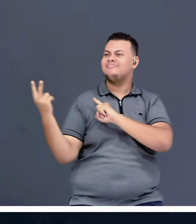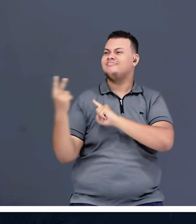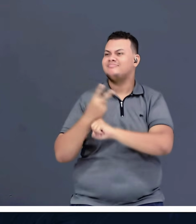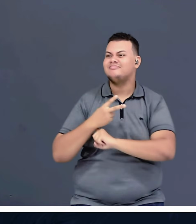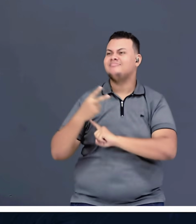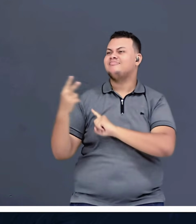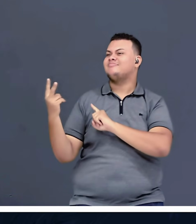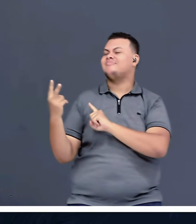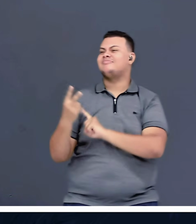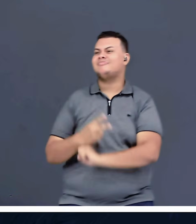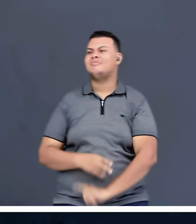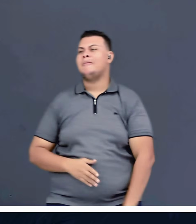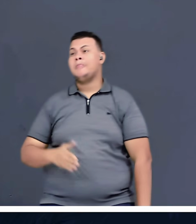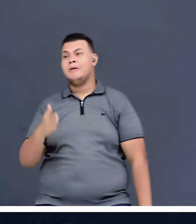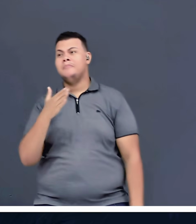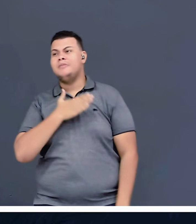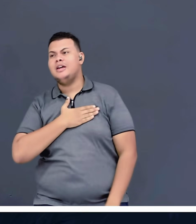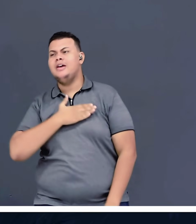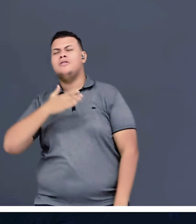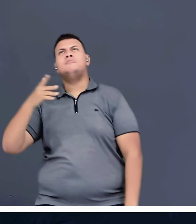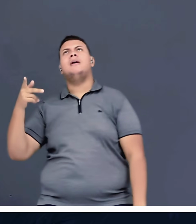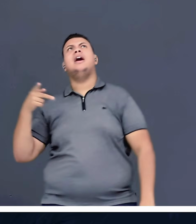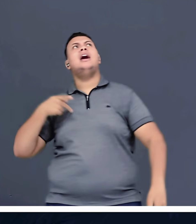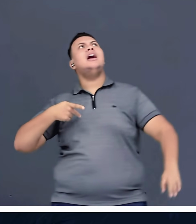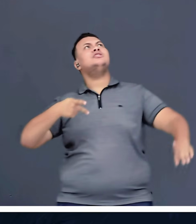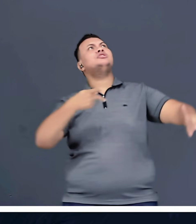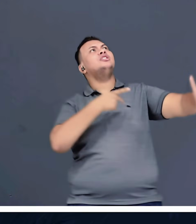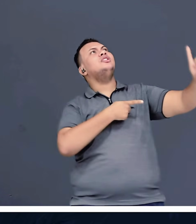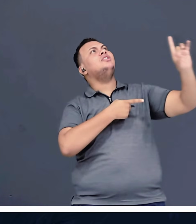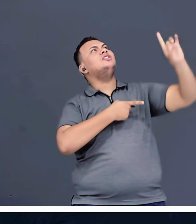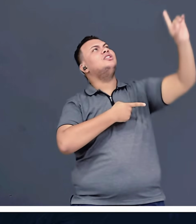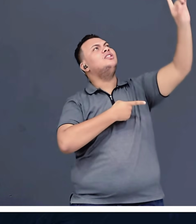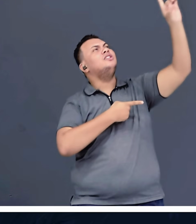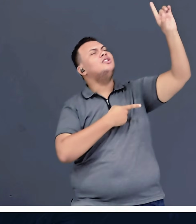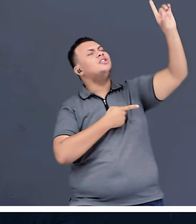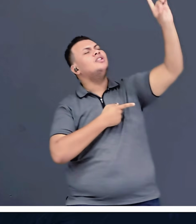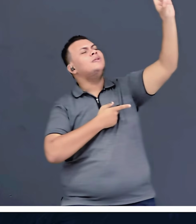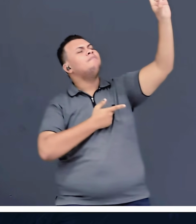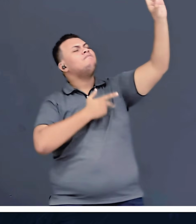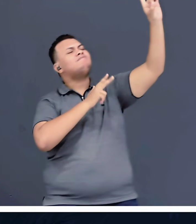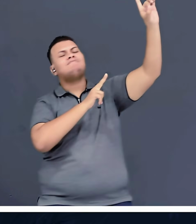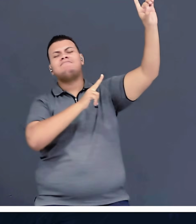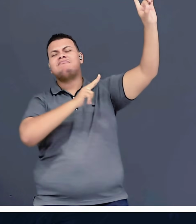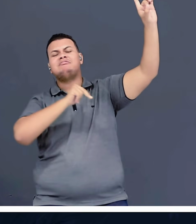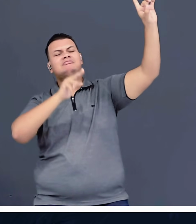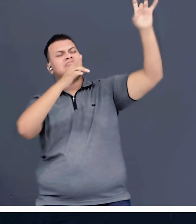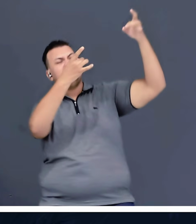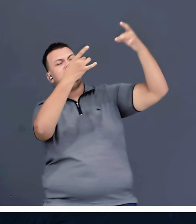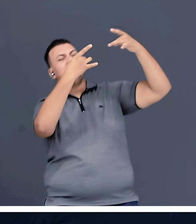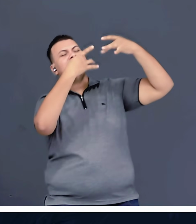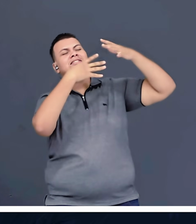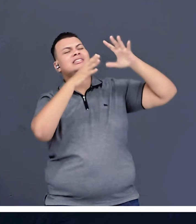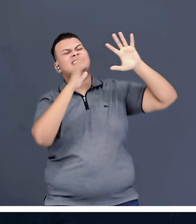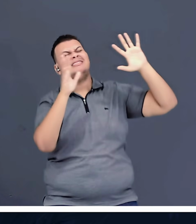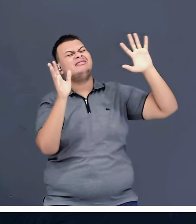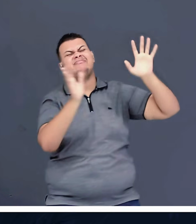Meu pastor não vai deixar. Meu pastor não